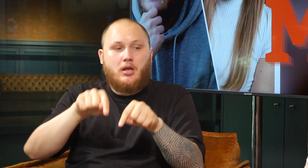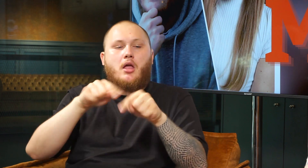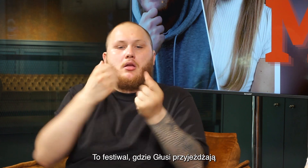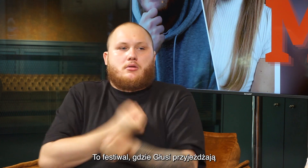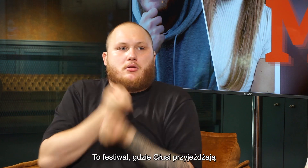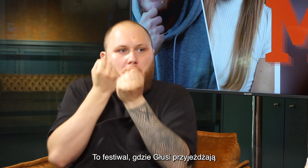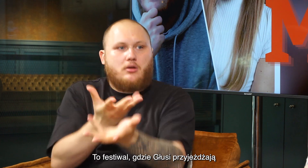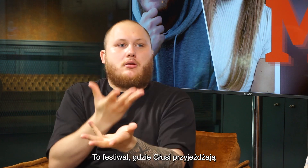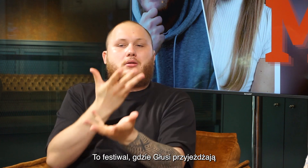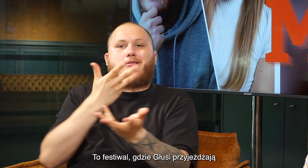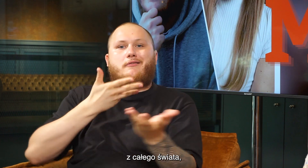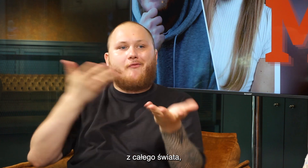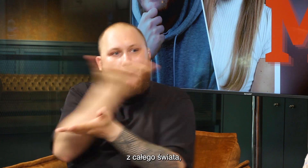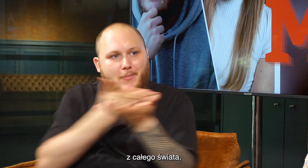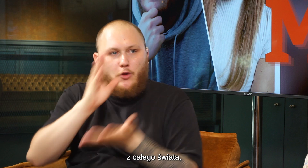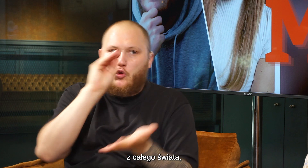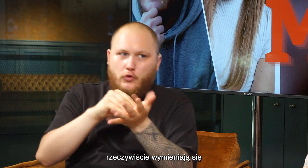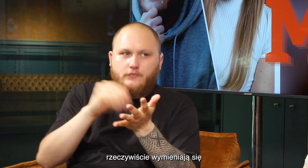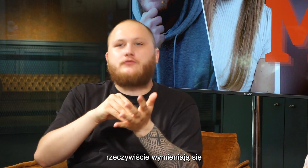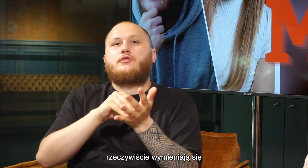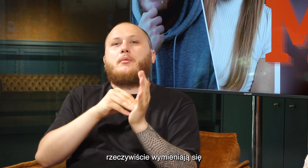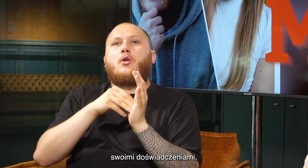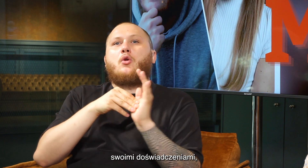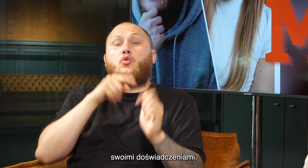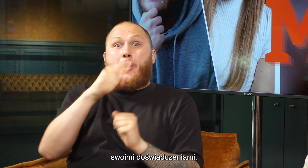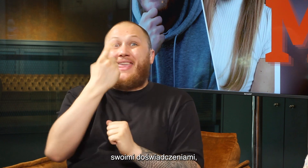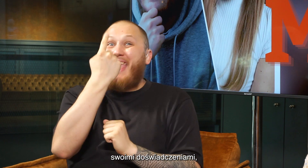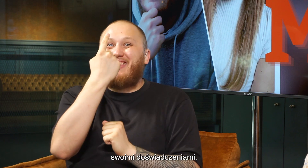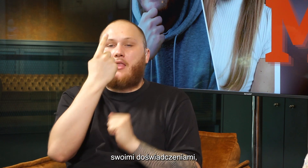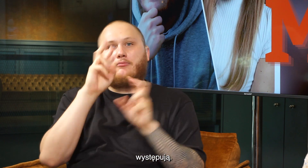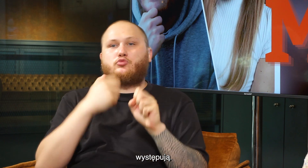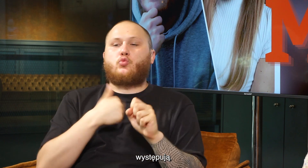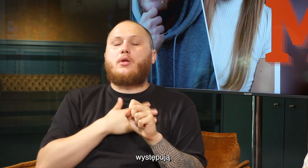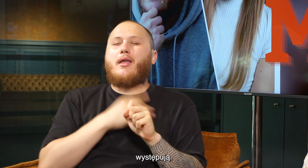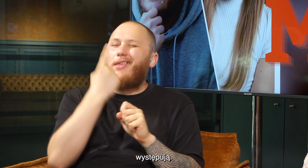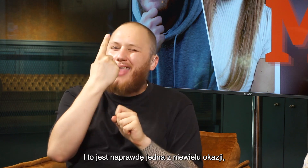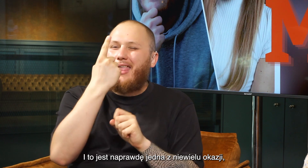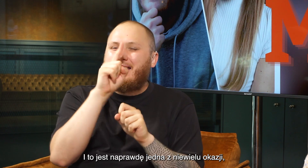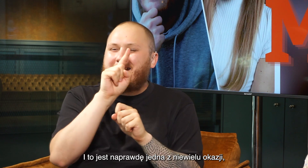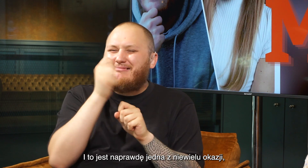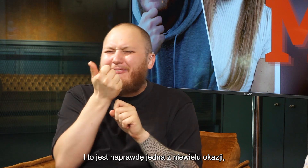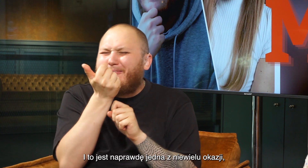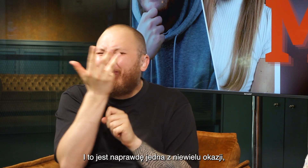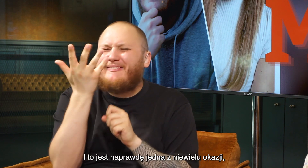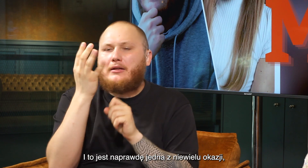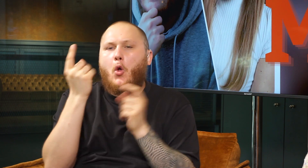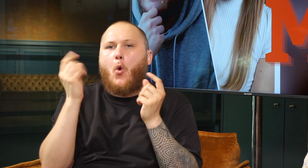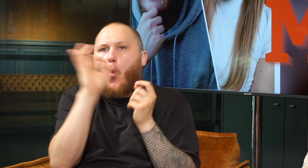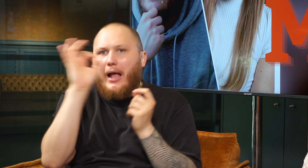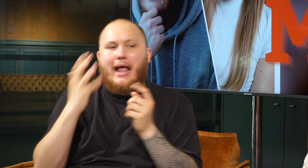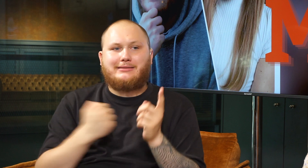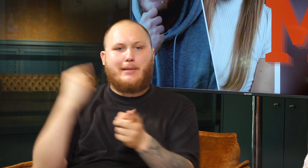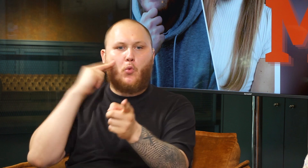głuchych, gdzie głusi przyjeżdżają z całego świata, rzeczywiście wymieniają się swoimi doświadczeniami, występują i to jest chyba jeden z